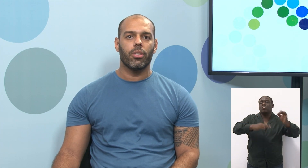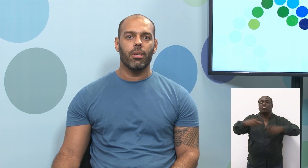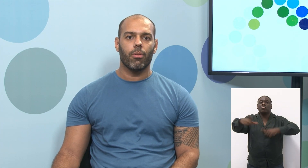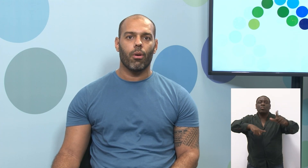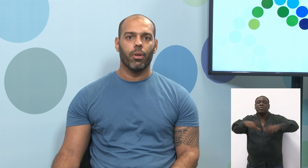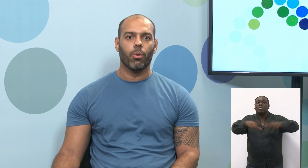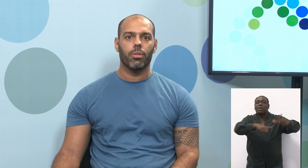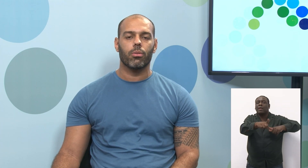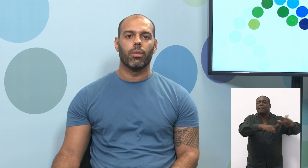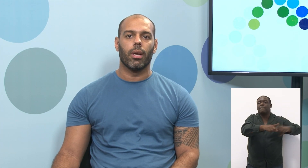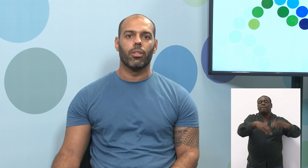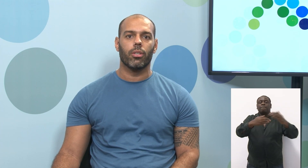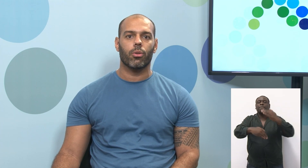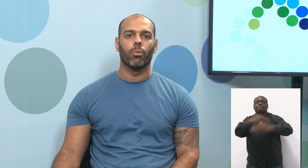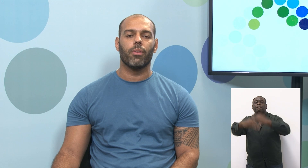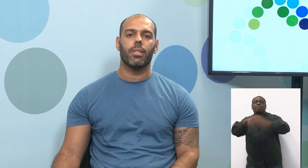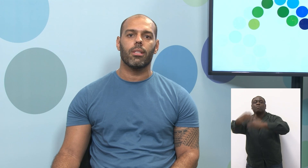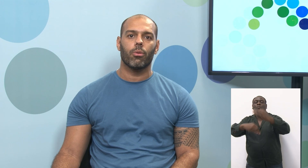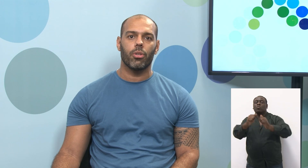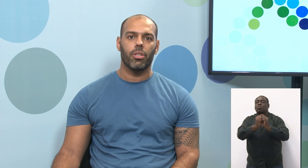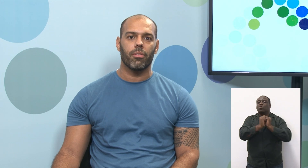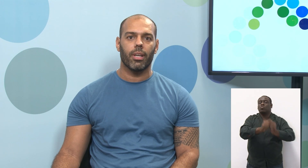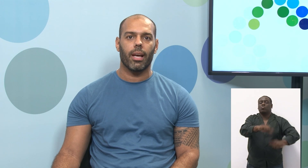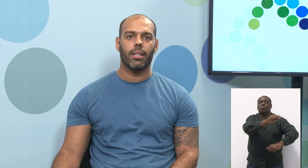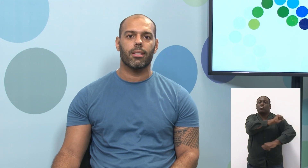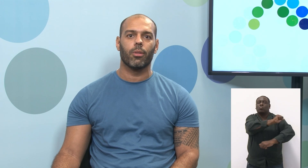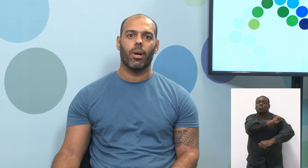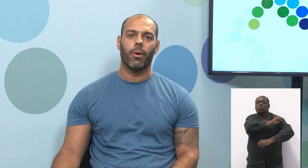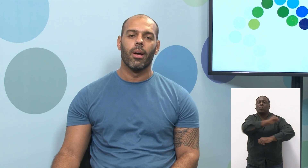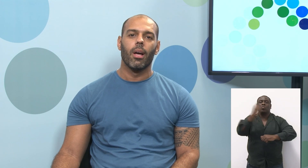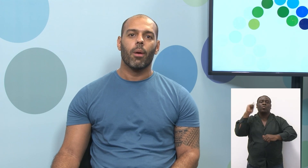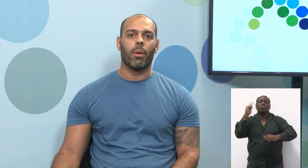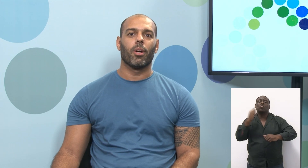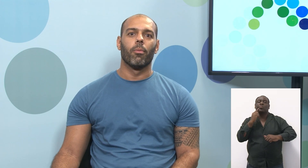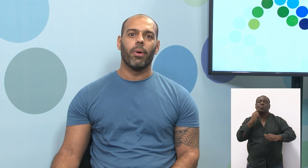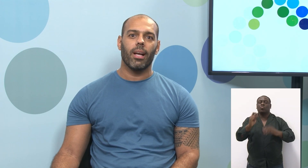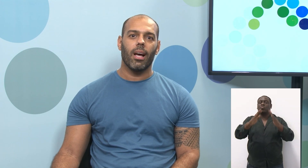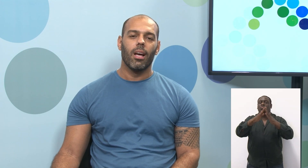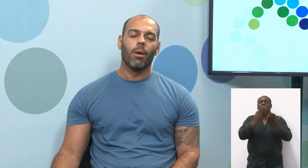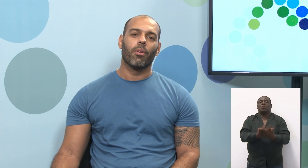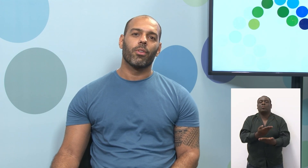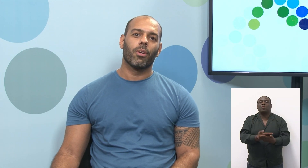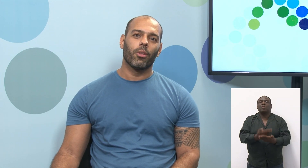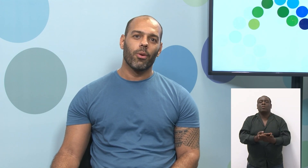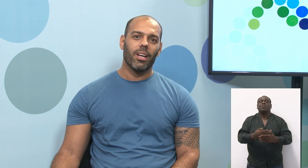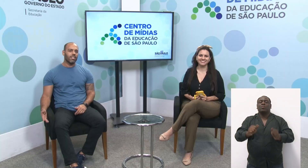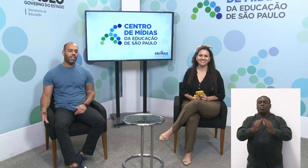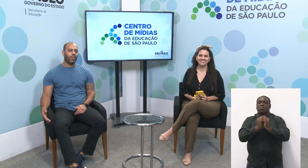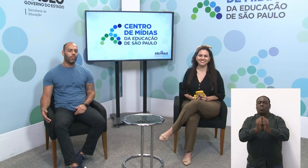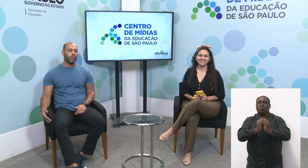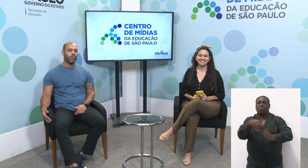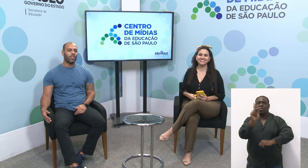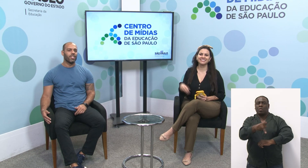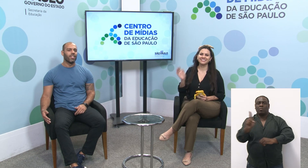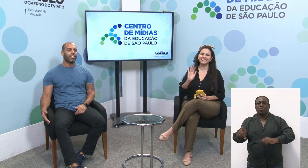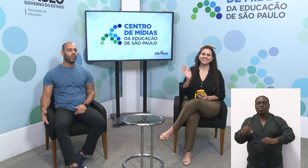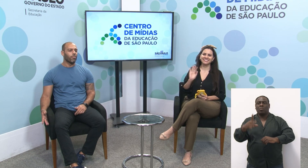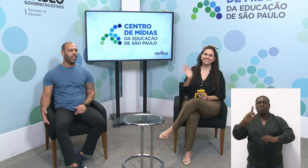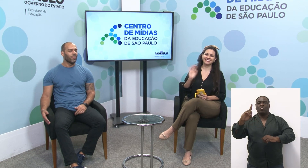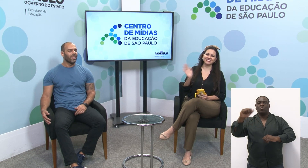que desenvolvem com os estudantes com deficiência auditiva na rede estadual. Para me acompanhar, a professora Doane está aqui comigo hoje. Tudo bem,